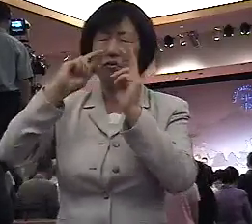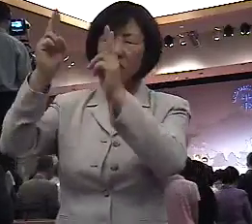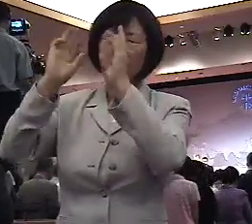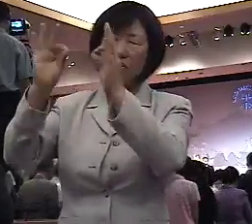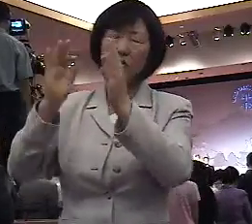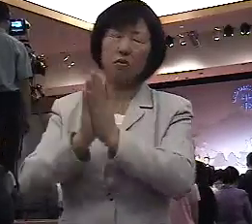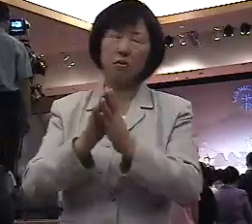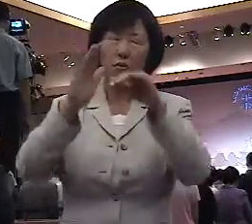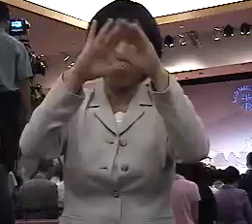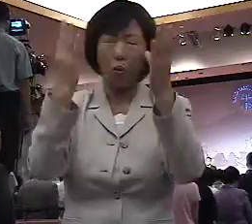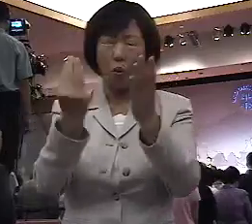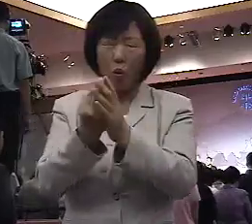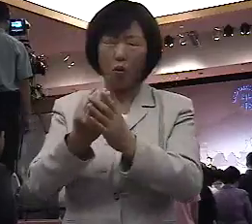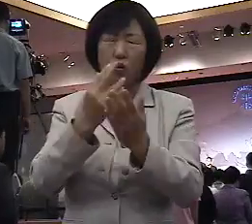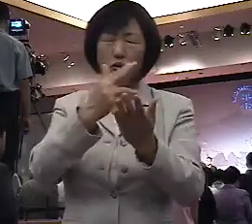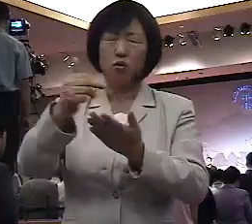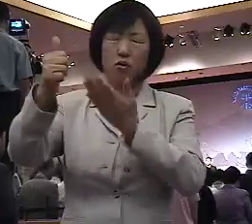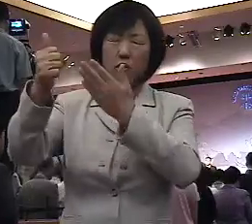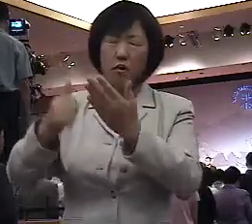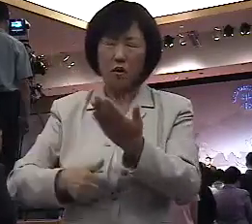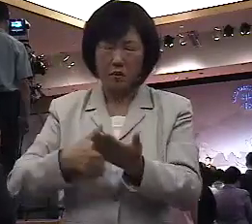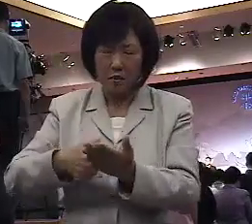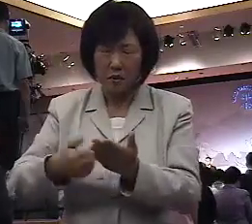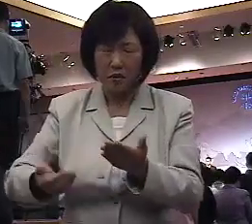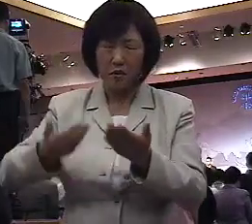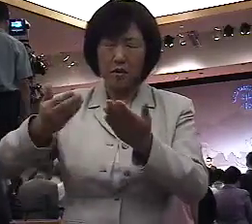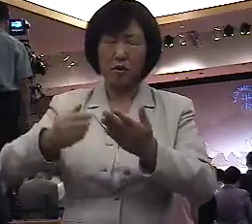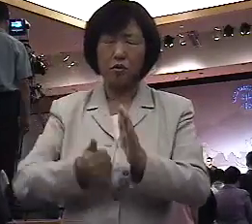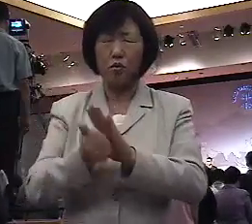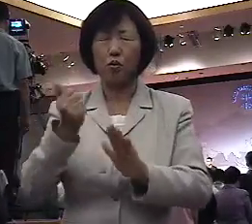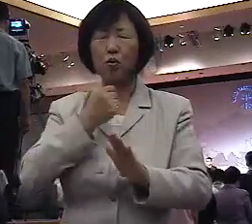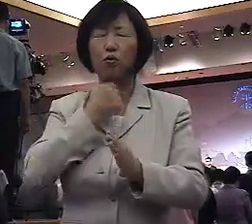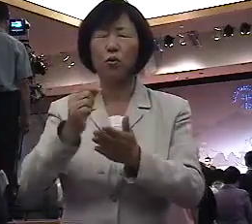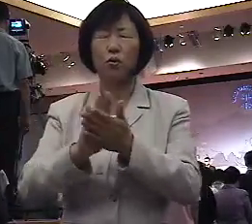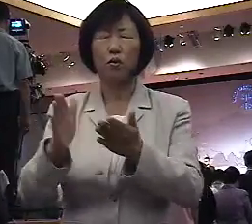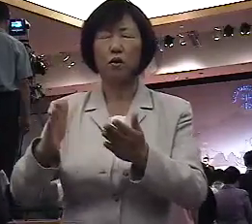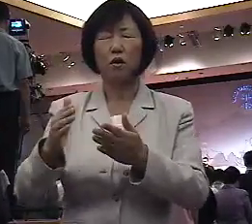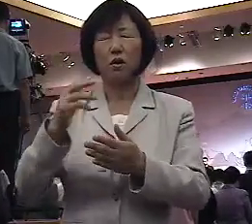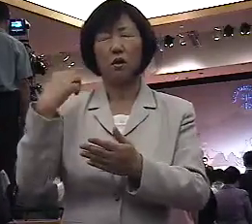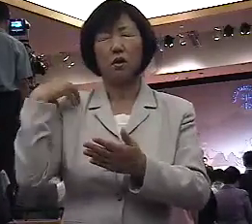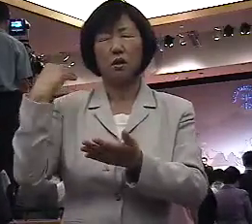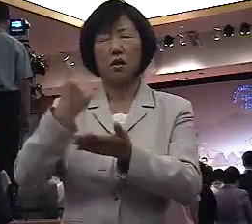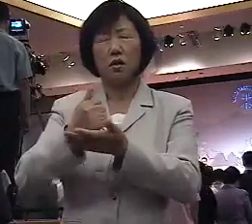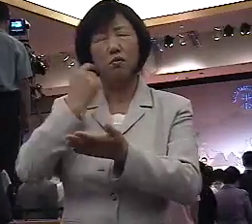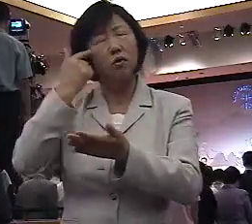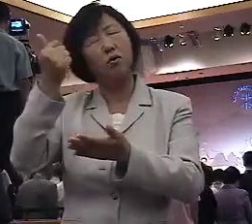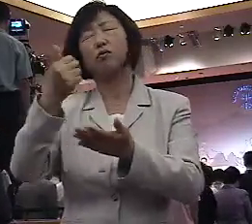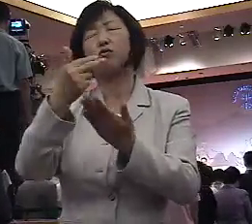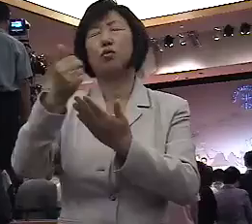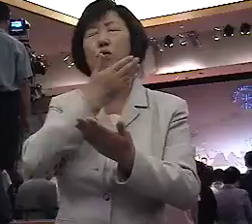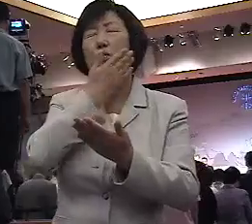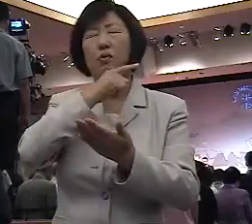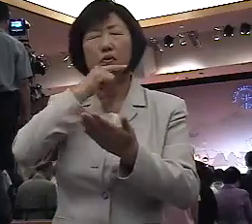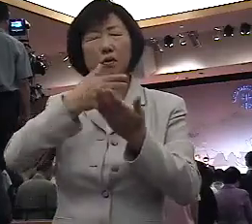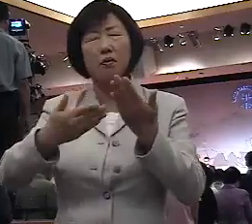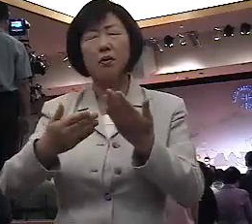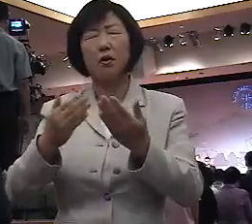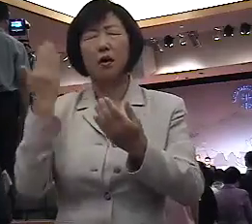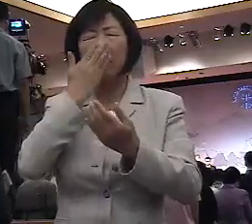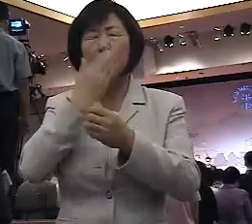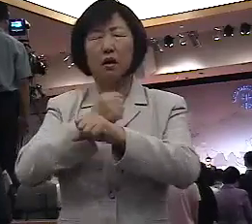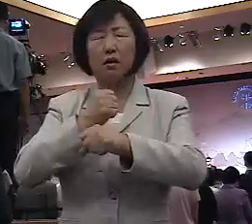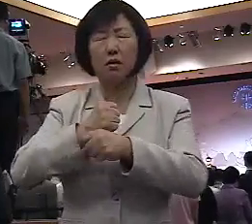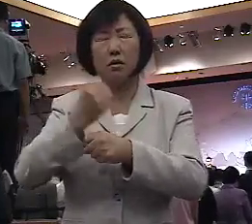있는 모든 것들에게 주께 경배하기를 소원합니다. 아멘. 김승욱 목사님을 주의 보혈의 피로 성결케